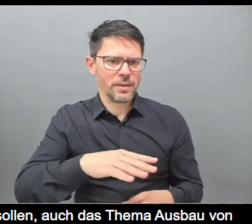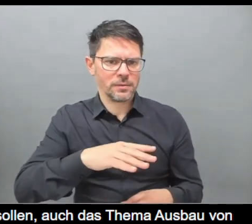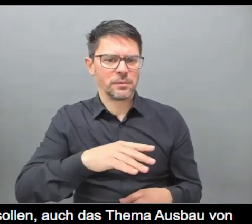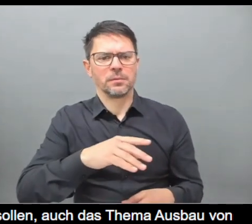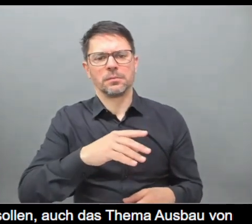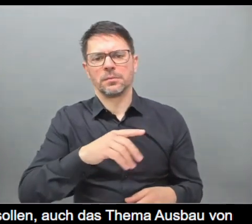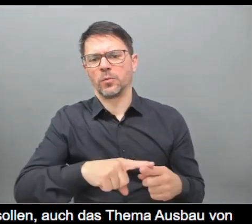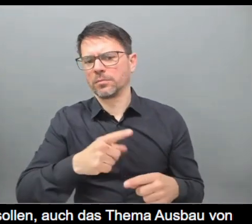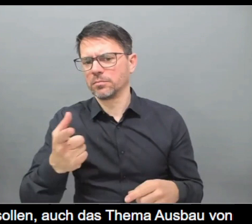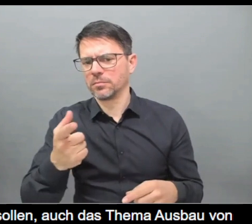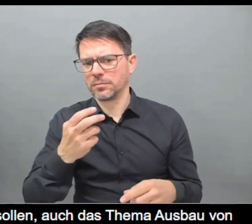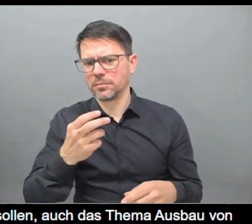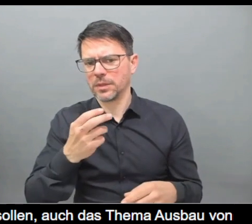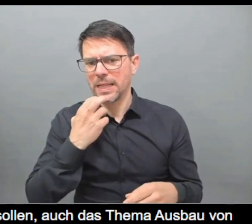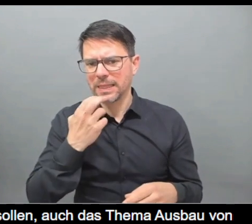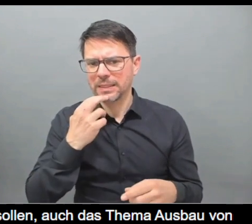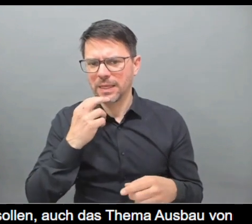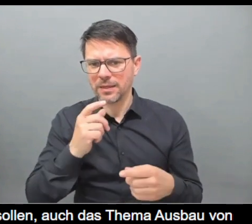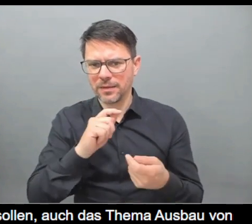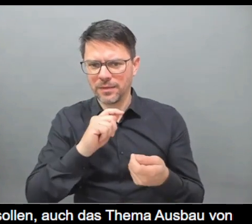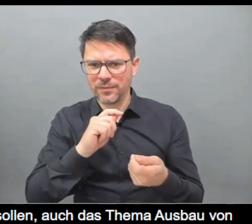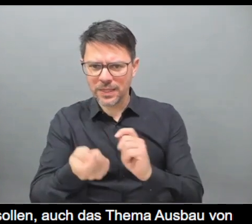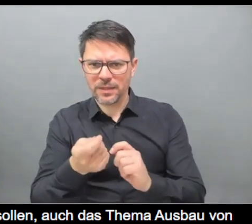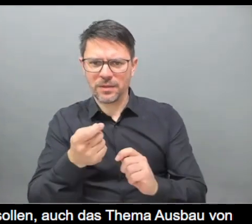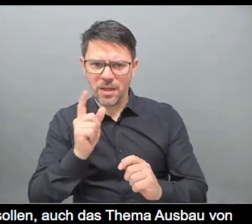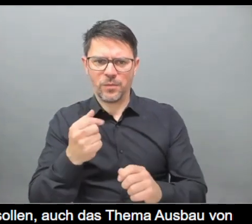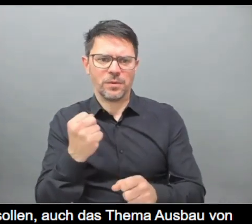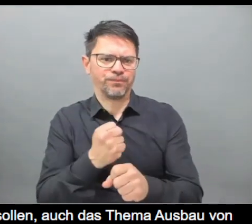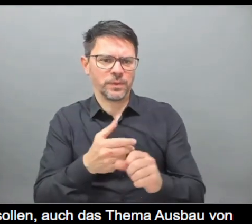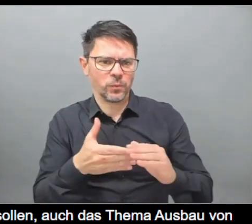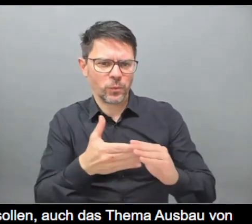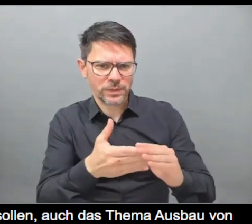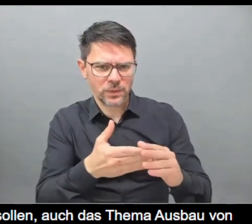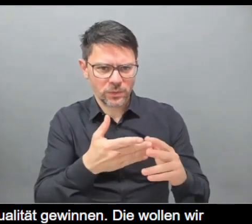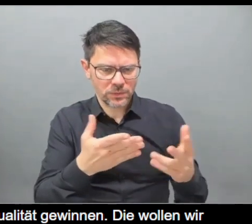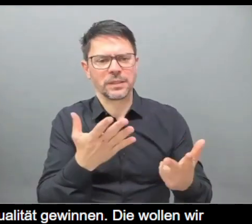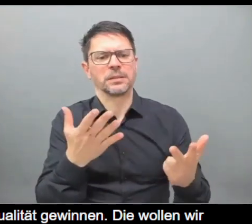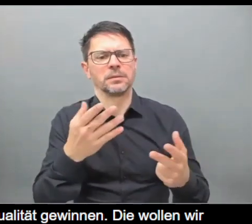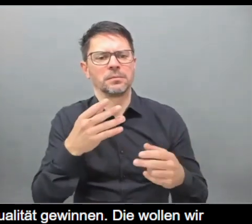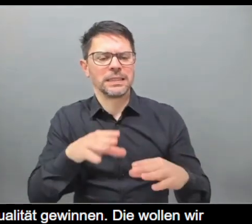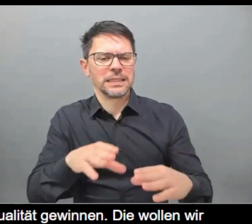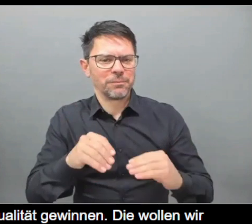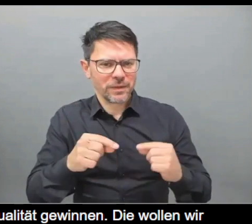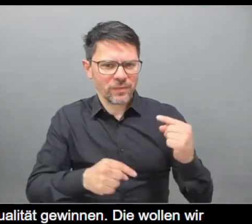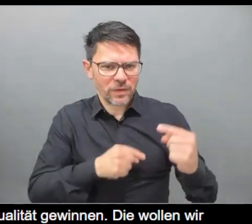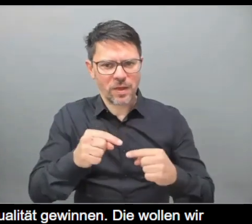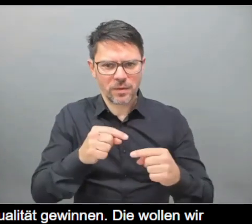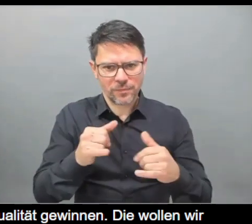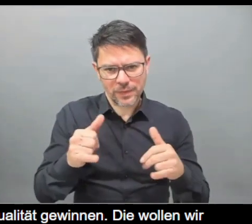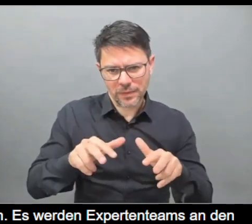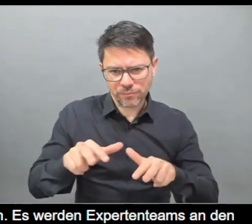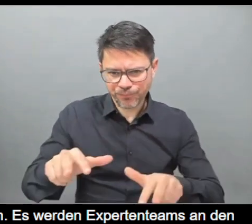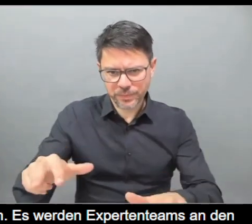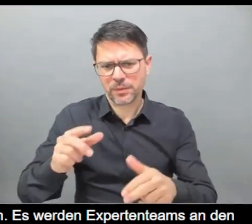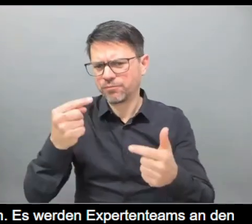erst der Anfang. Also der Windkraftboom beginnt jetzt und muss jetzt professionell abgearbeitet werden. Wir haben auch von Berlin ja